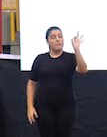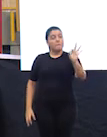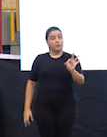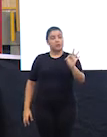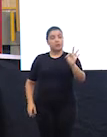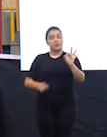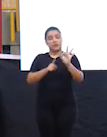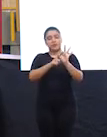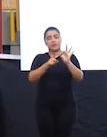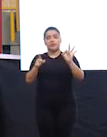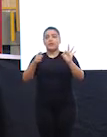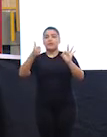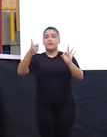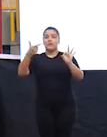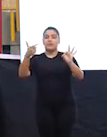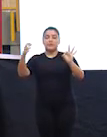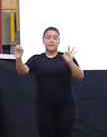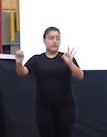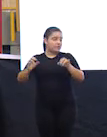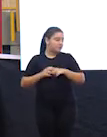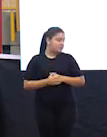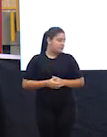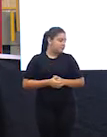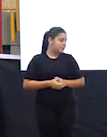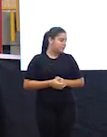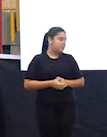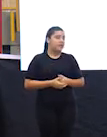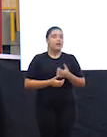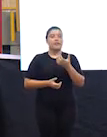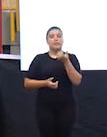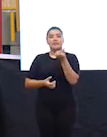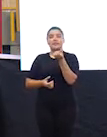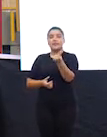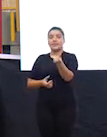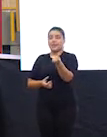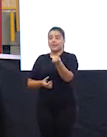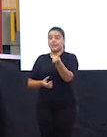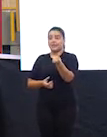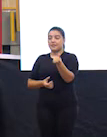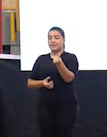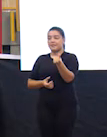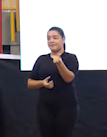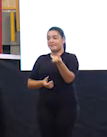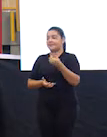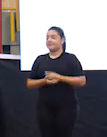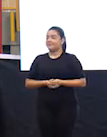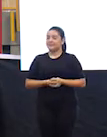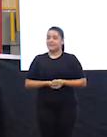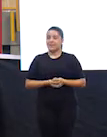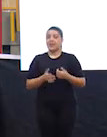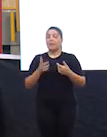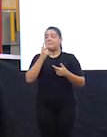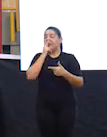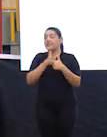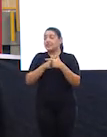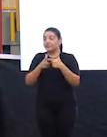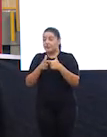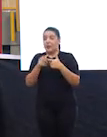5% de 120? Você ia dizer para mim quanto? 6. Vocês mataram a alma do negócio.